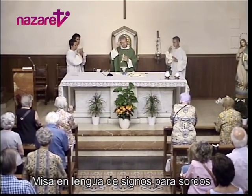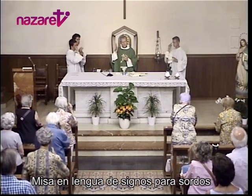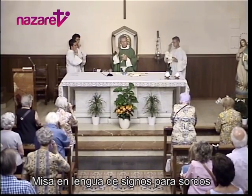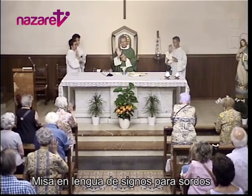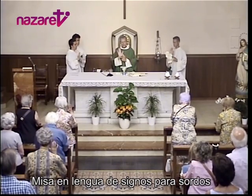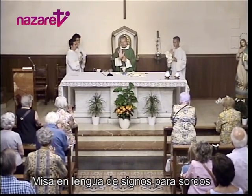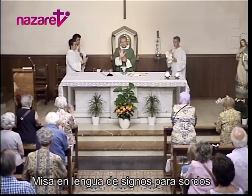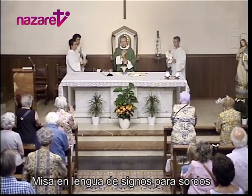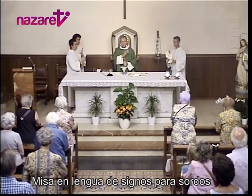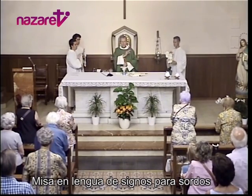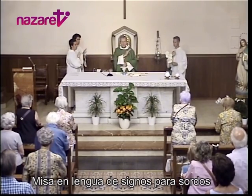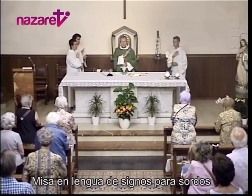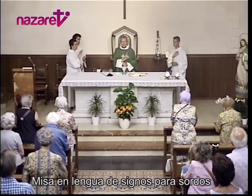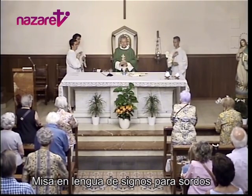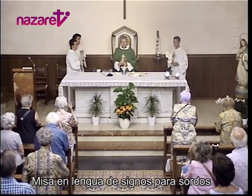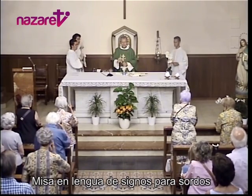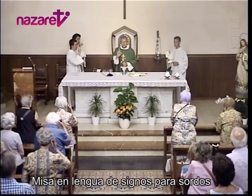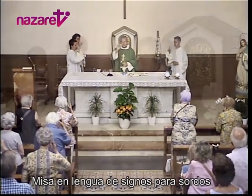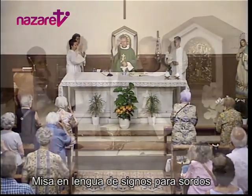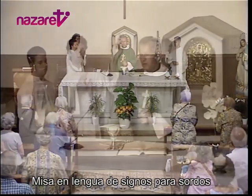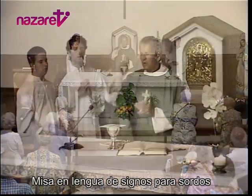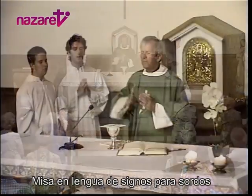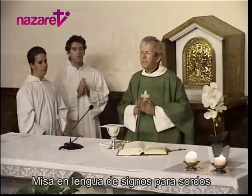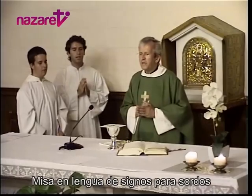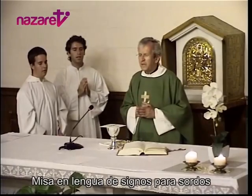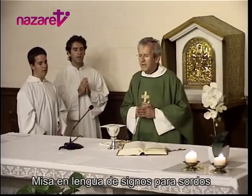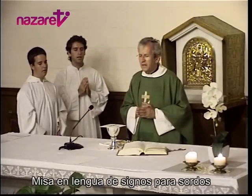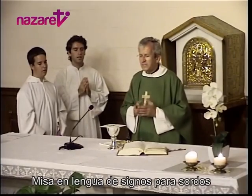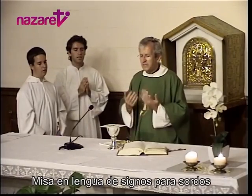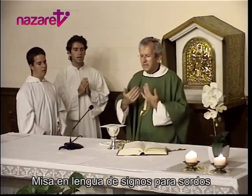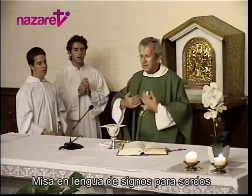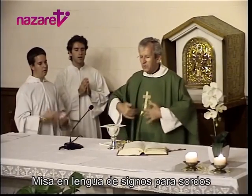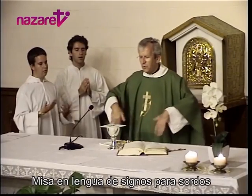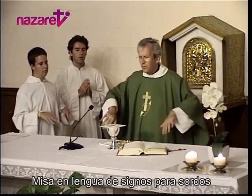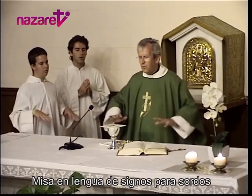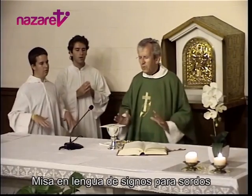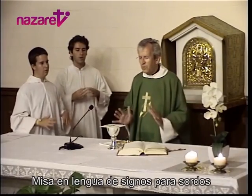bendito el que viene en nombre del Señor.